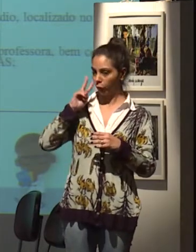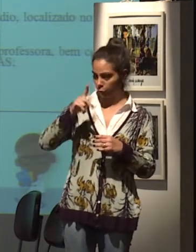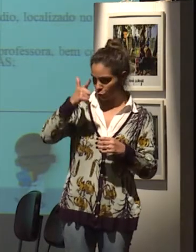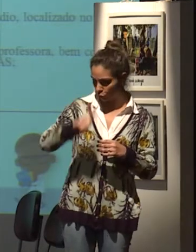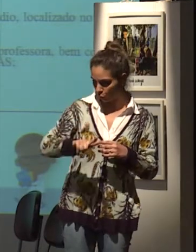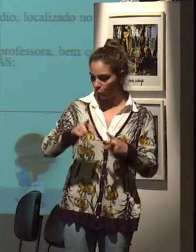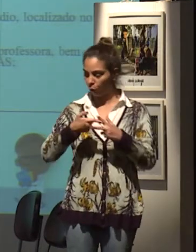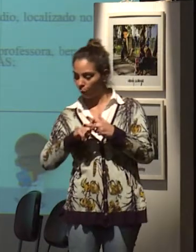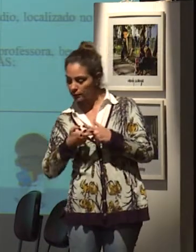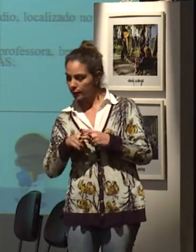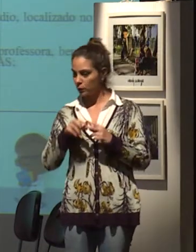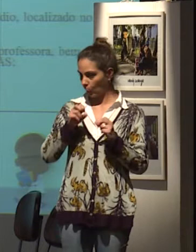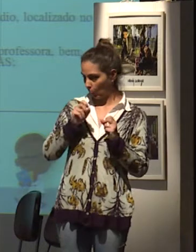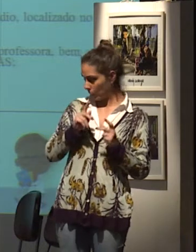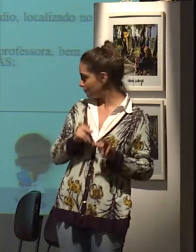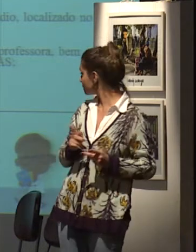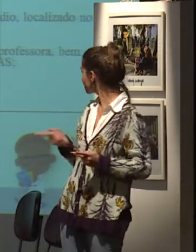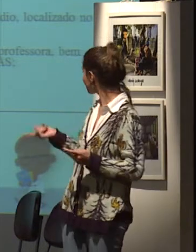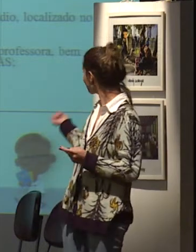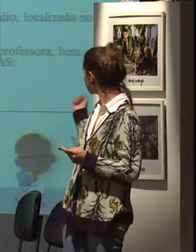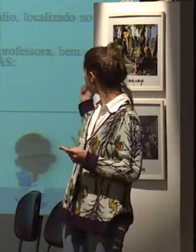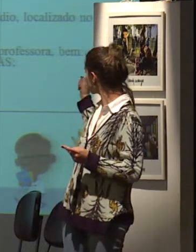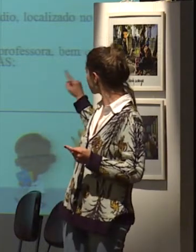E depois um professor, ele revisou comigo todo o vídeo.